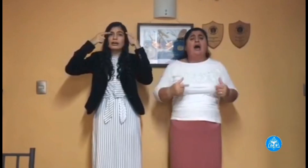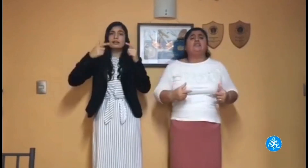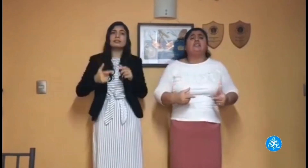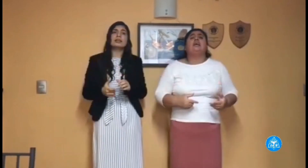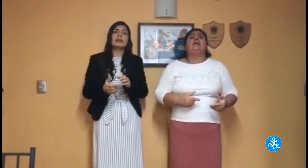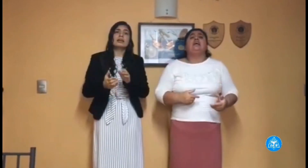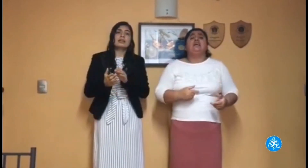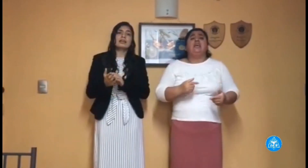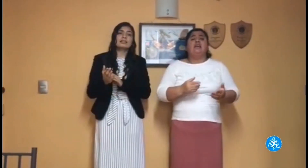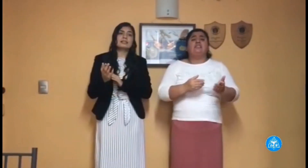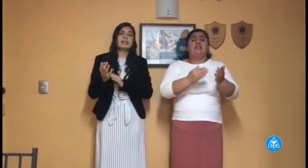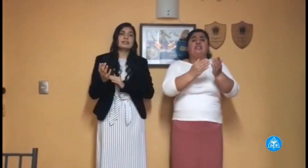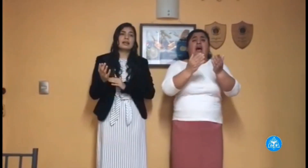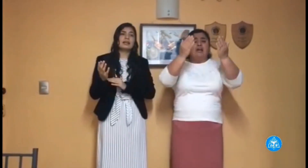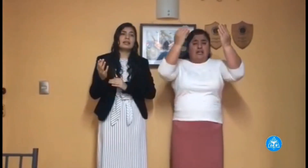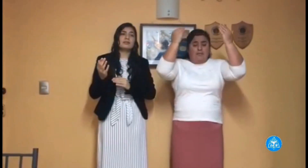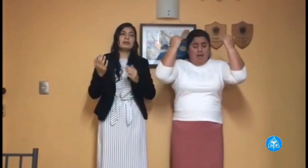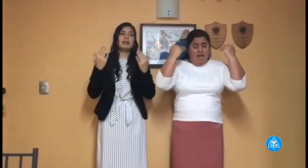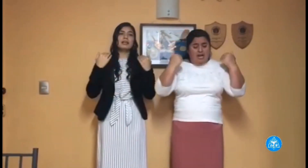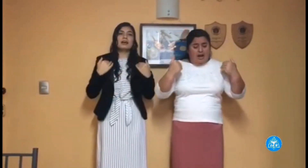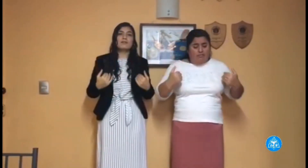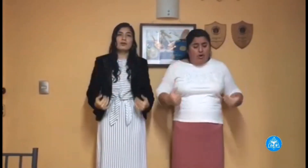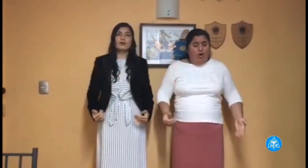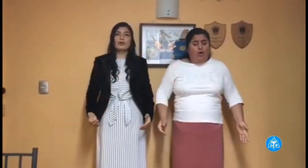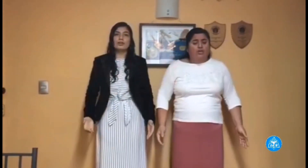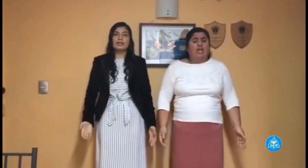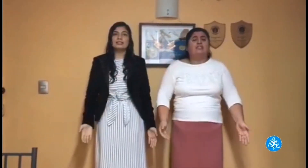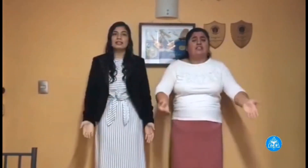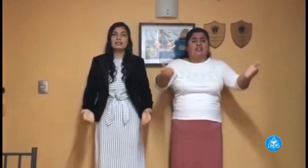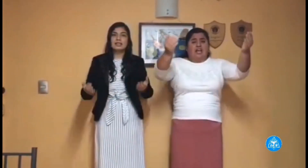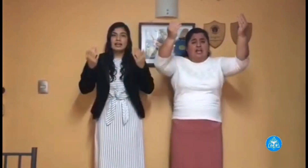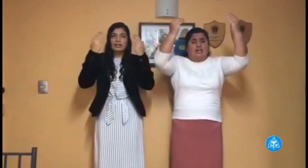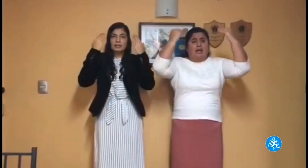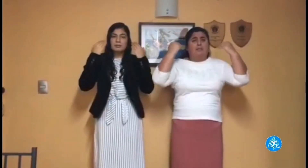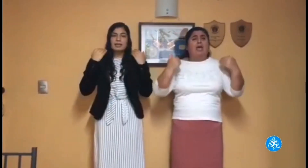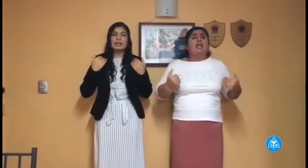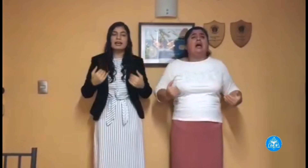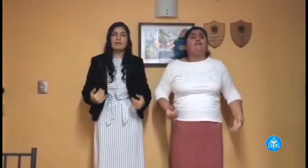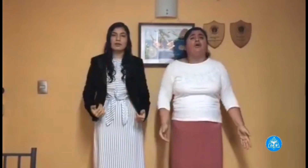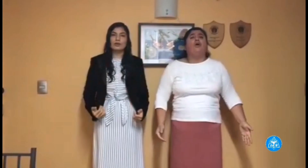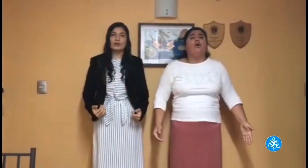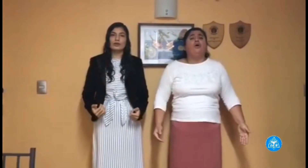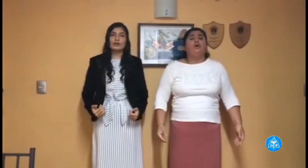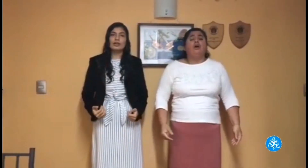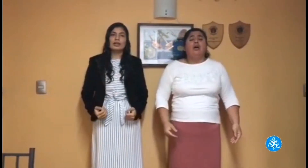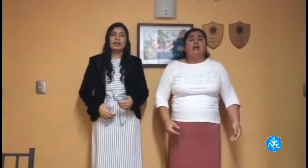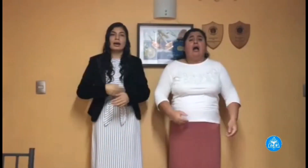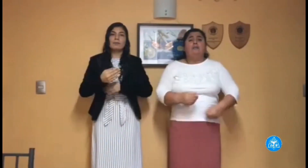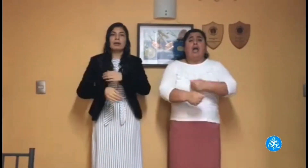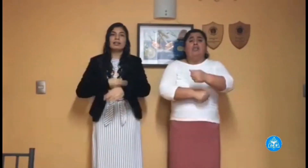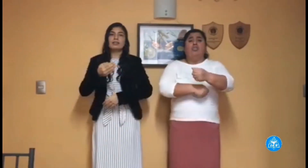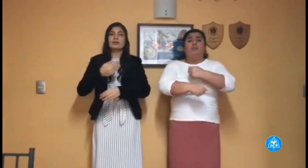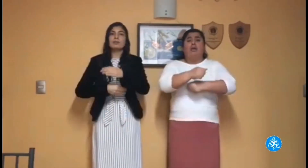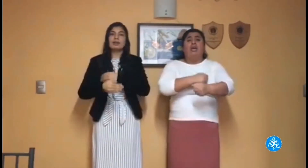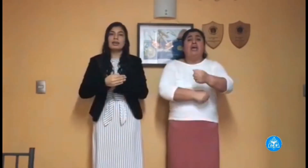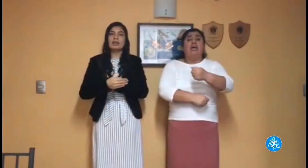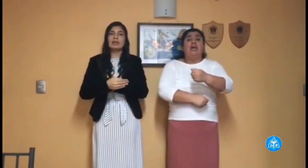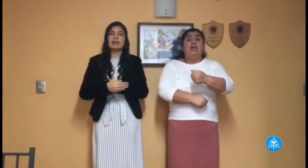espinas. Y esa sangre me lavó, y esa sangre me lavó, cambiándome